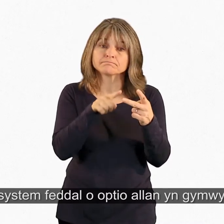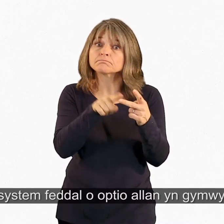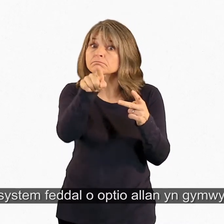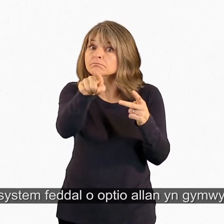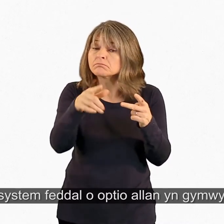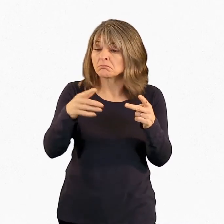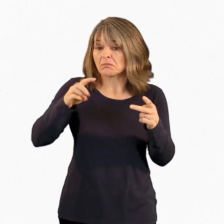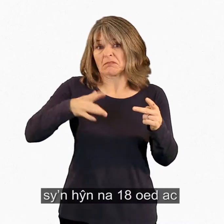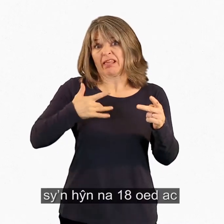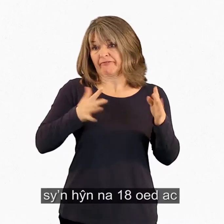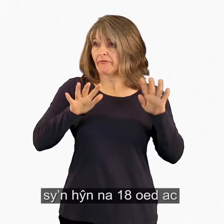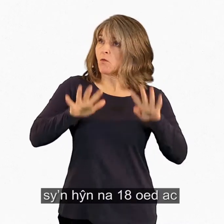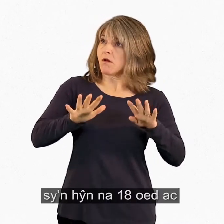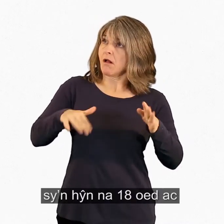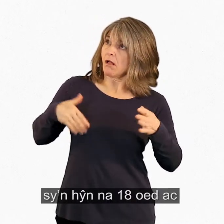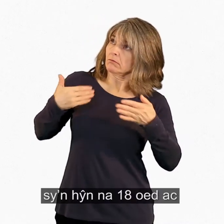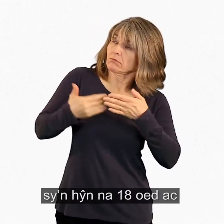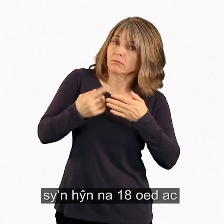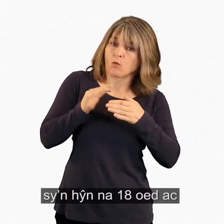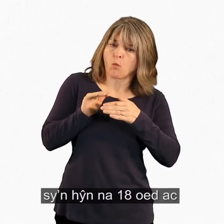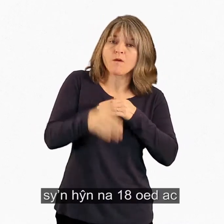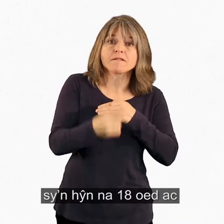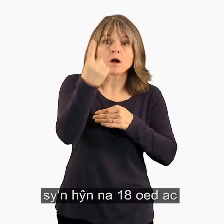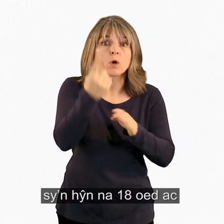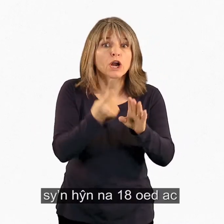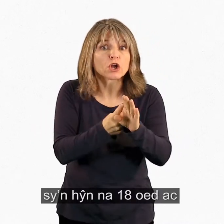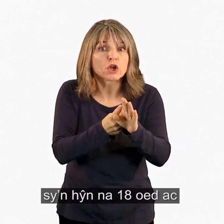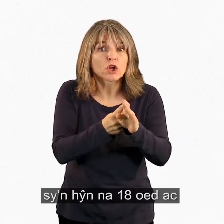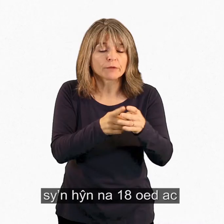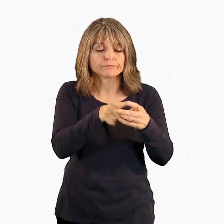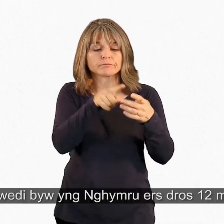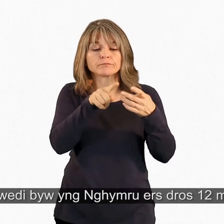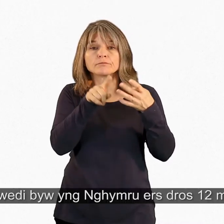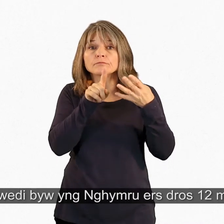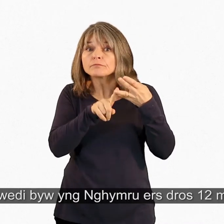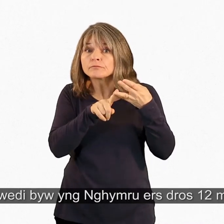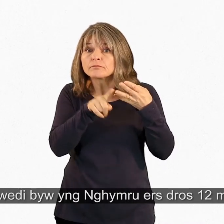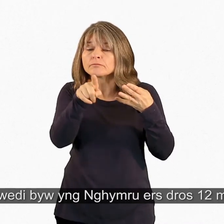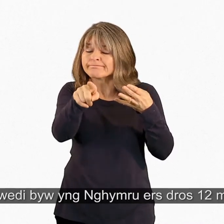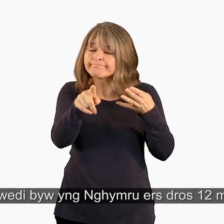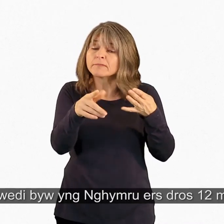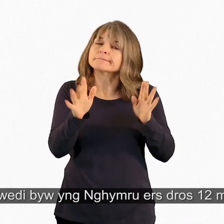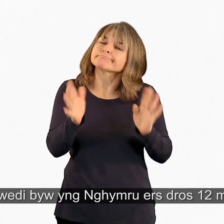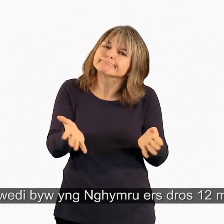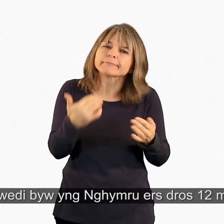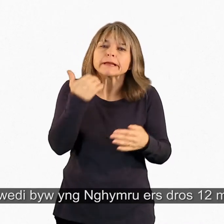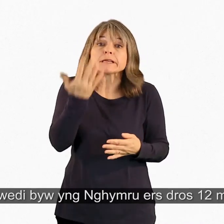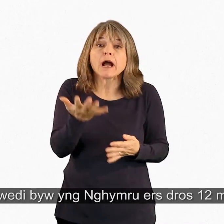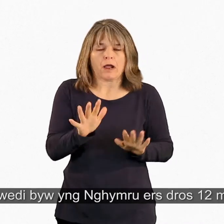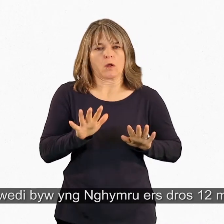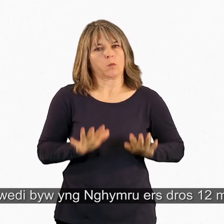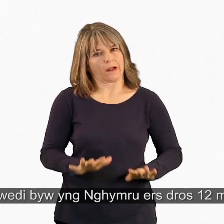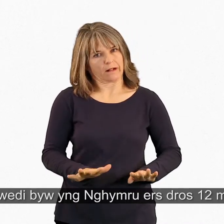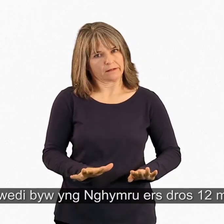bobl sy'n hun nad deinaw oed ac sydd wedi byw yng Nghymru er dros deiddeg mis ac